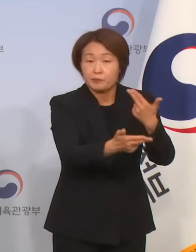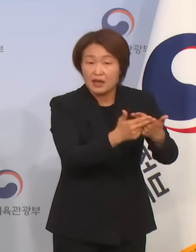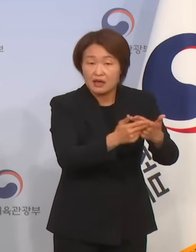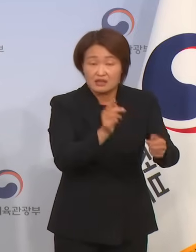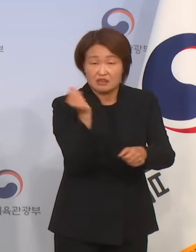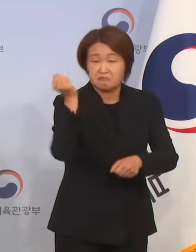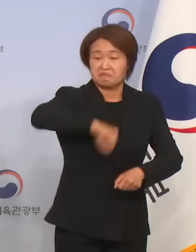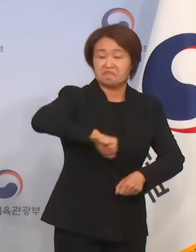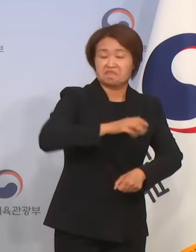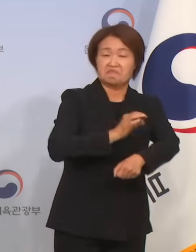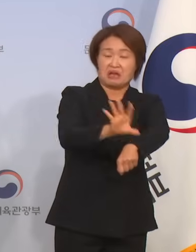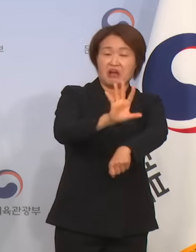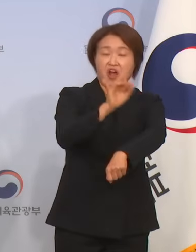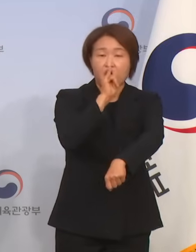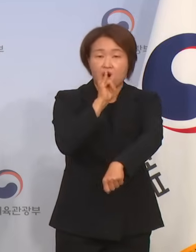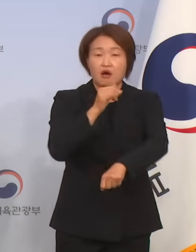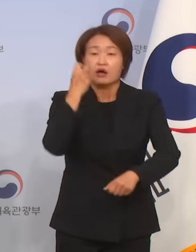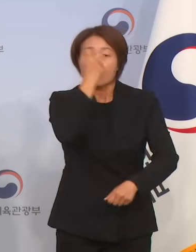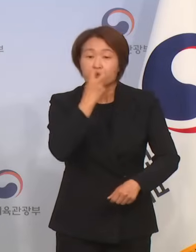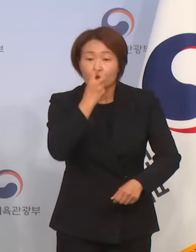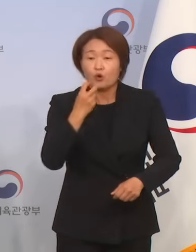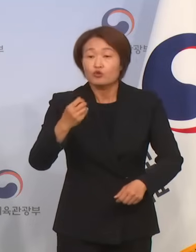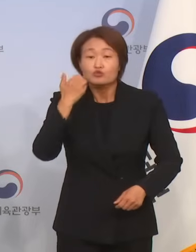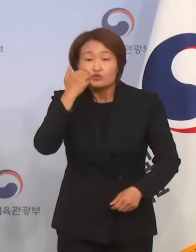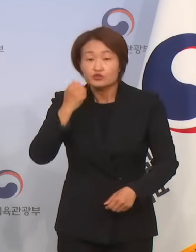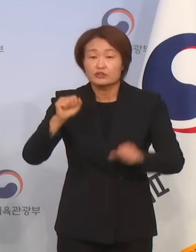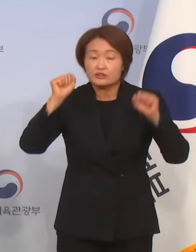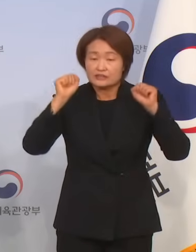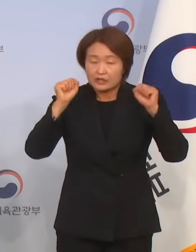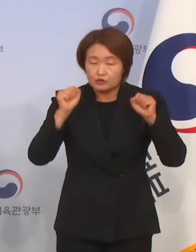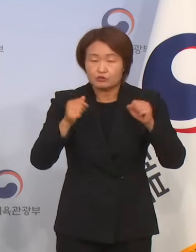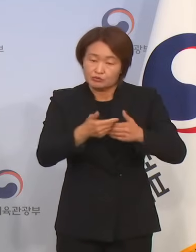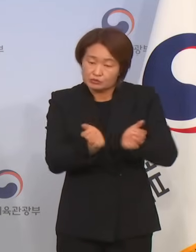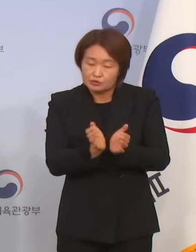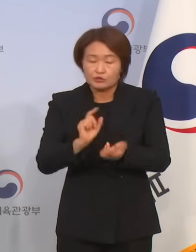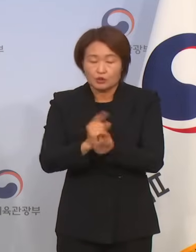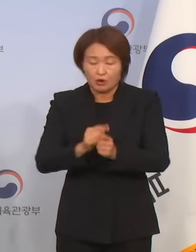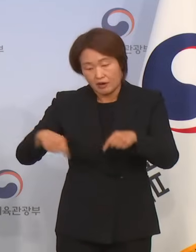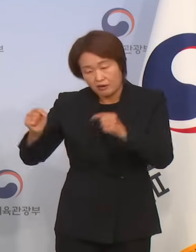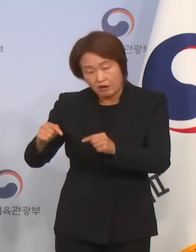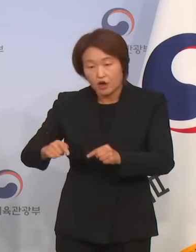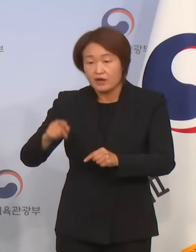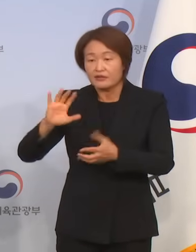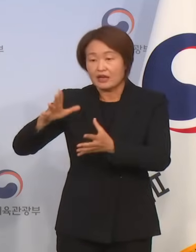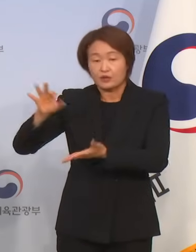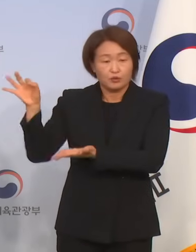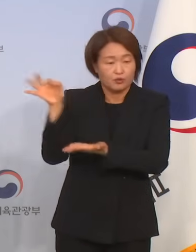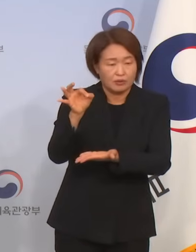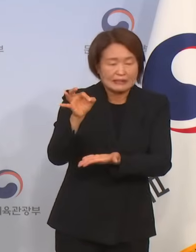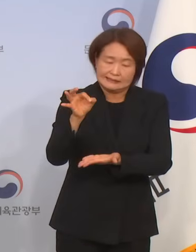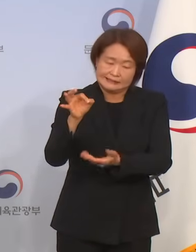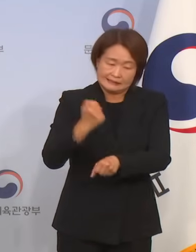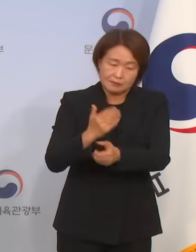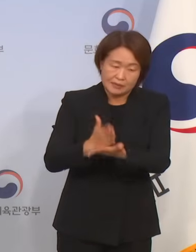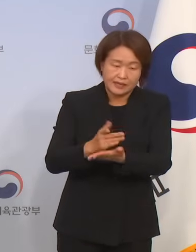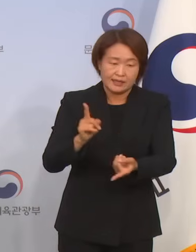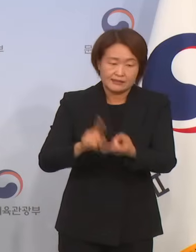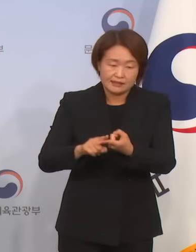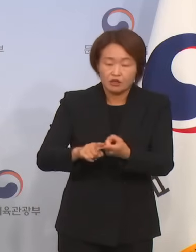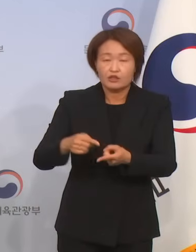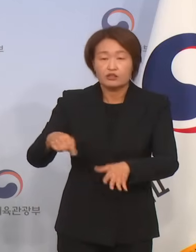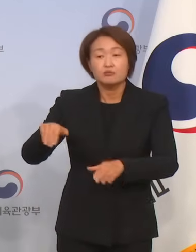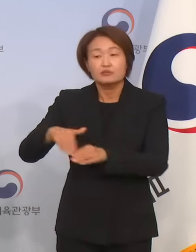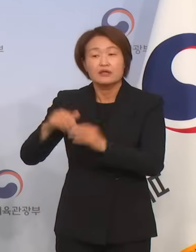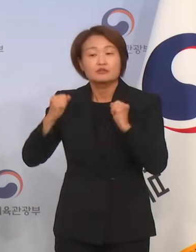제대로 이행하지 않는 경우 감독 부서인 체육국 등과 협의하여 보조금 지원 제한 등의 실효성 있는 방안도 우리